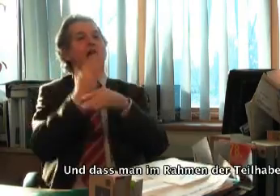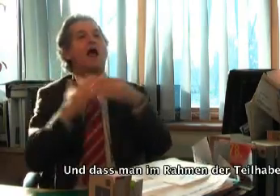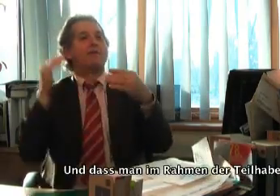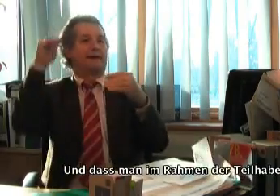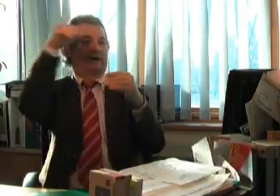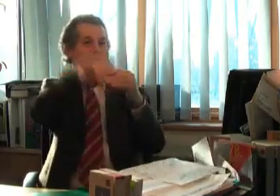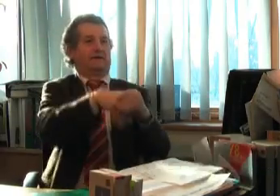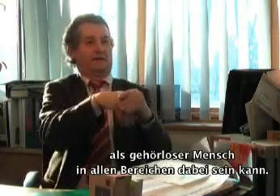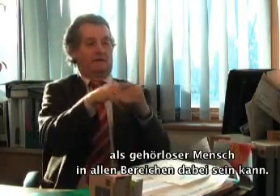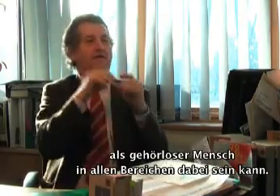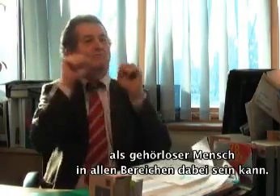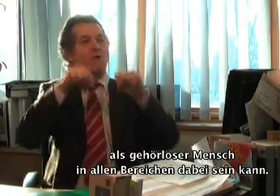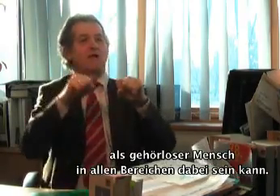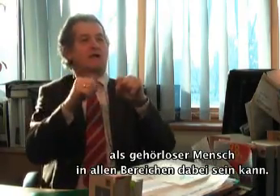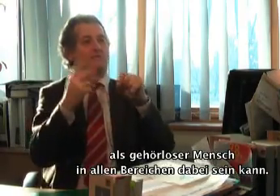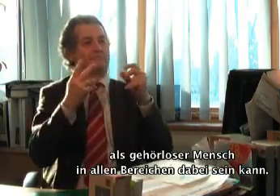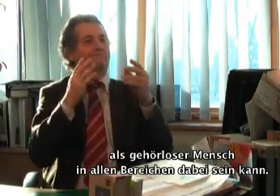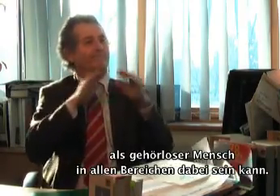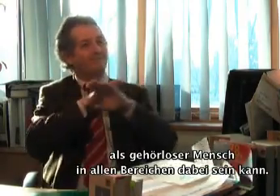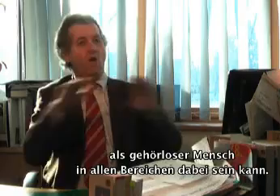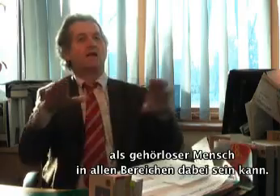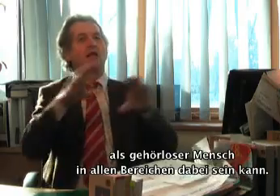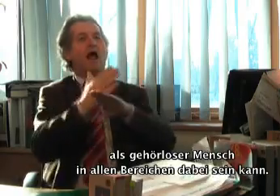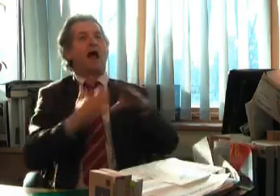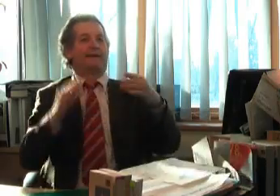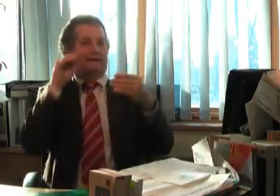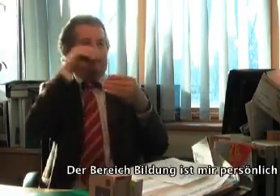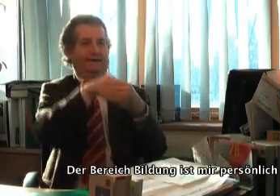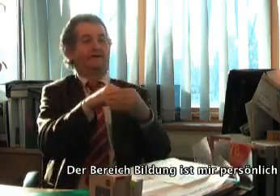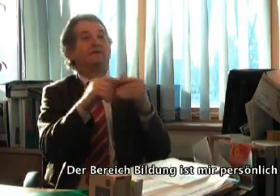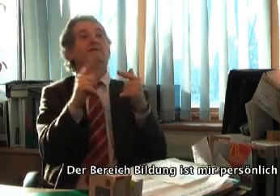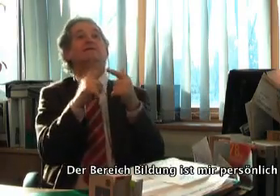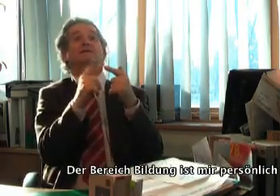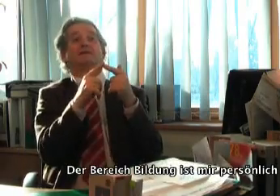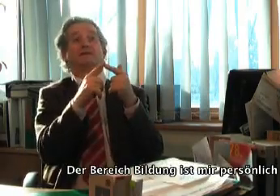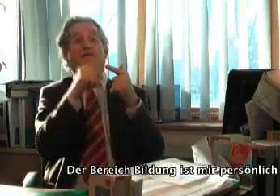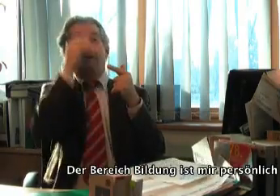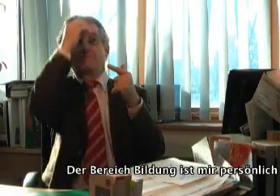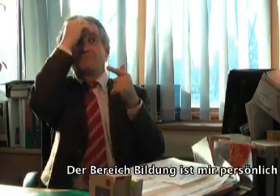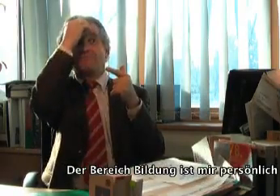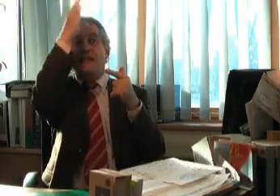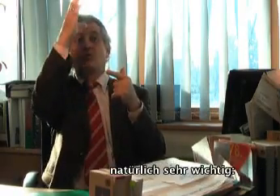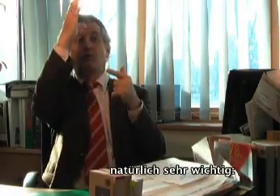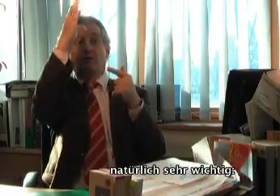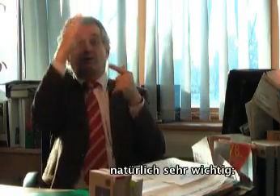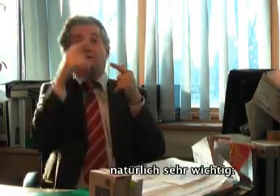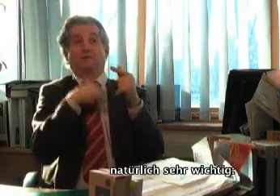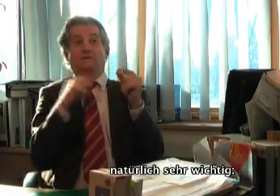dass man auch im Rahmen der Teilhabe als gehörloser Mensch in allen Bereichen dabei sein kann. Der Bereich Bildung ist mir